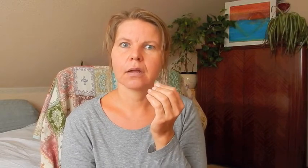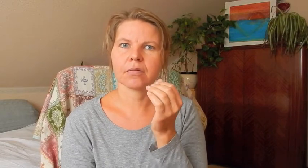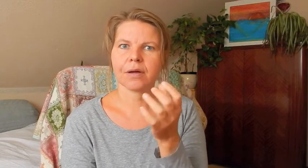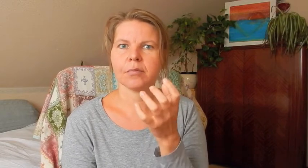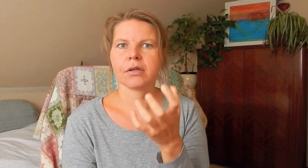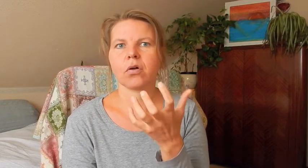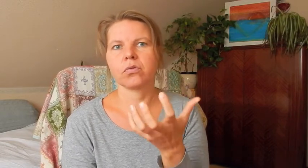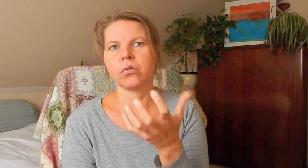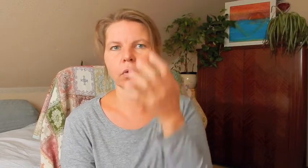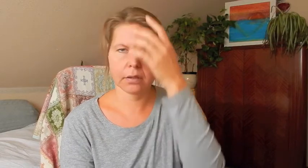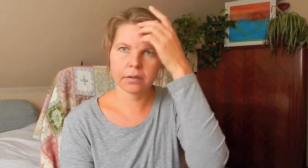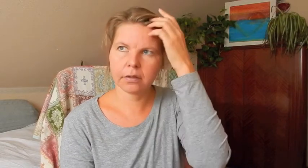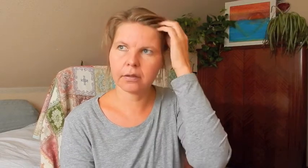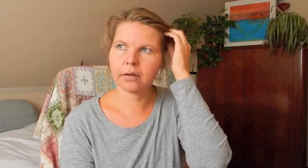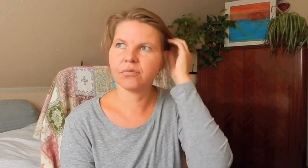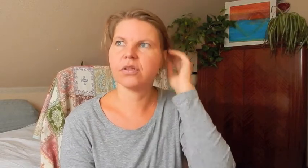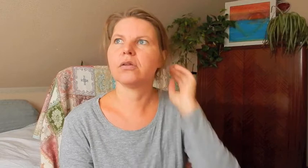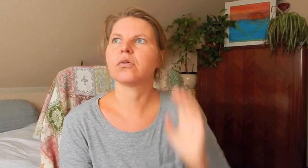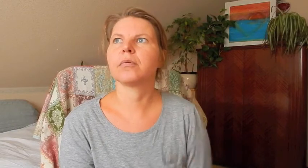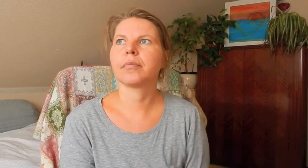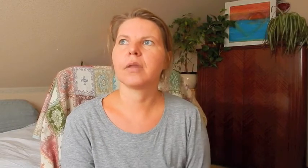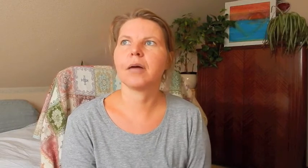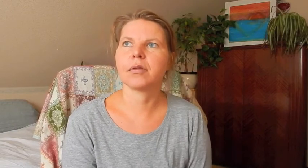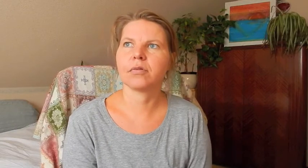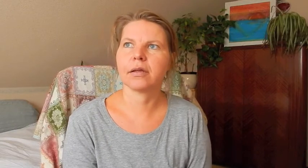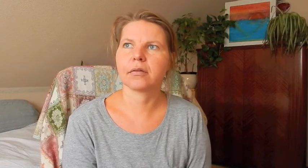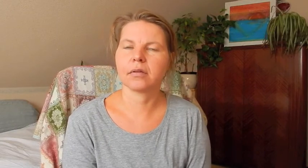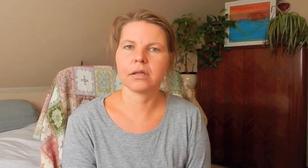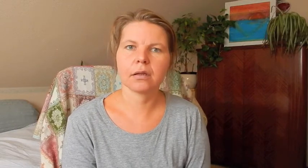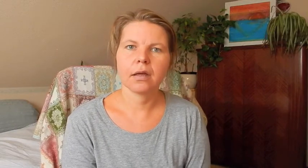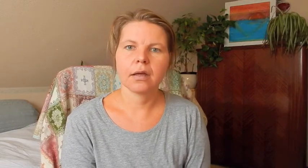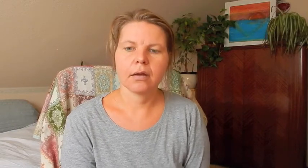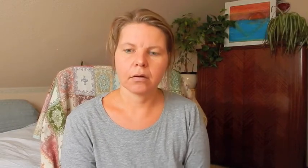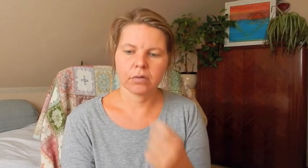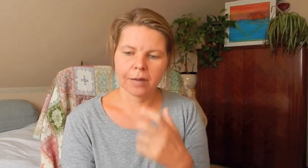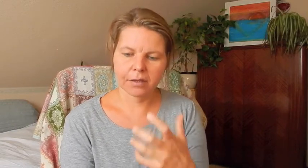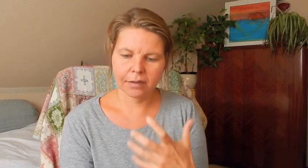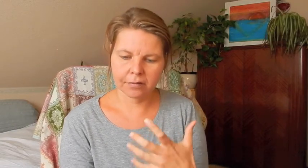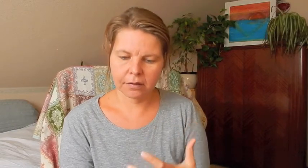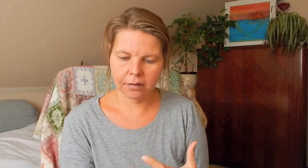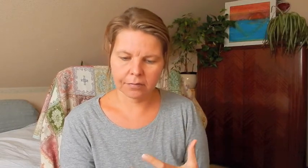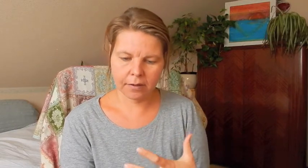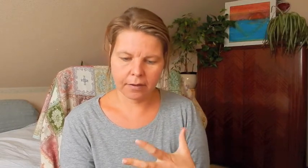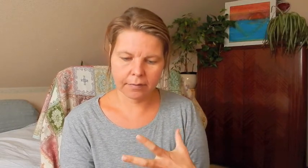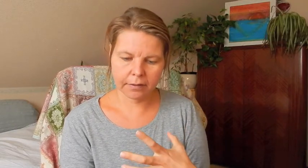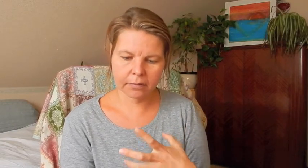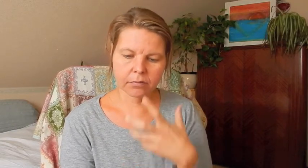das war nämlich auch so in dem Video, habt ihr es vielleicht gesehen, oder habt ihr ja gesehen, dass da ganz